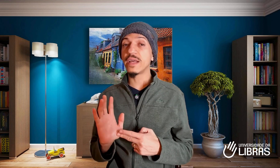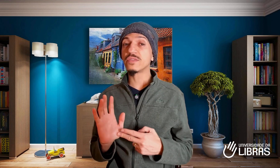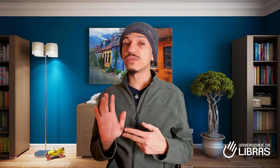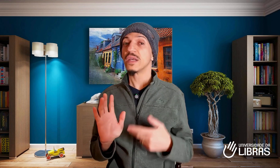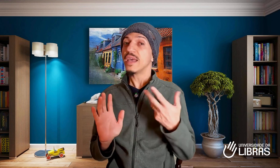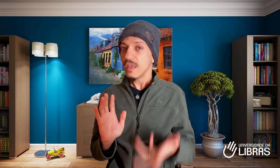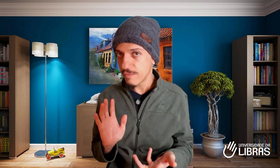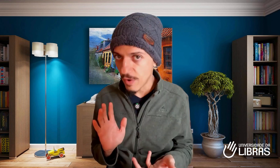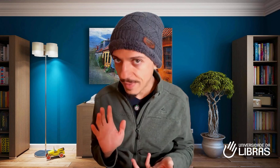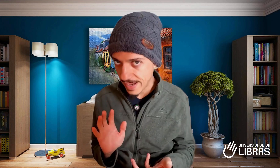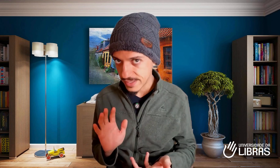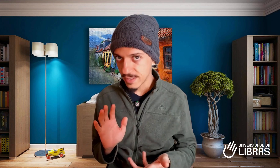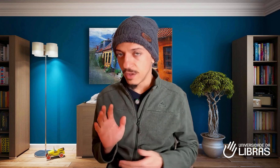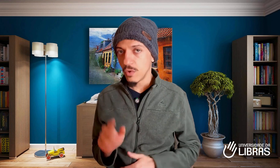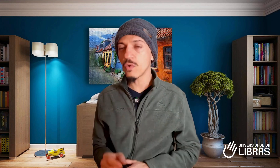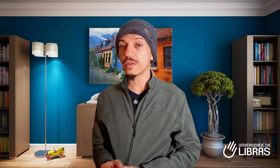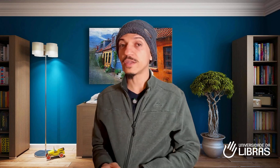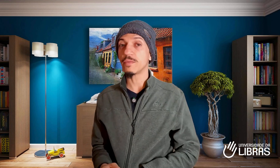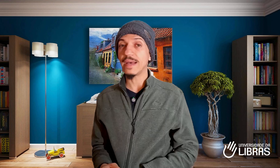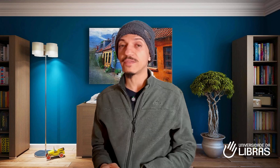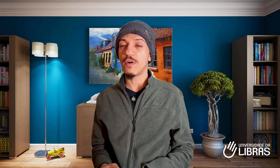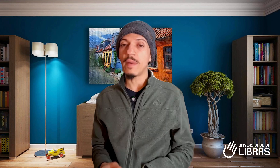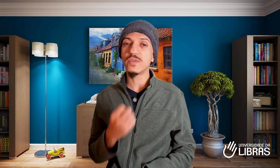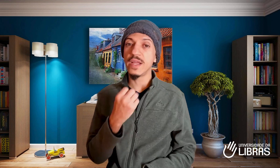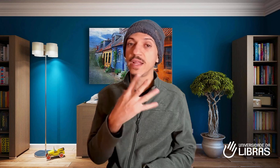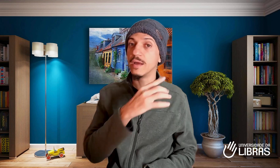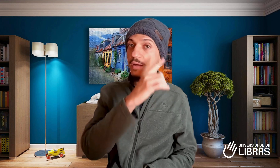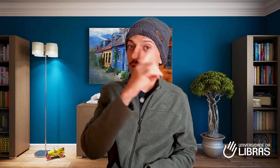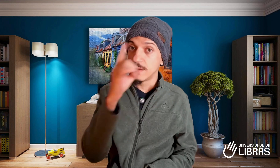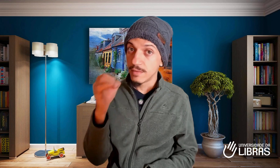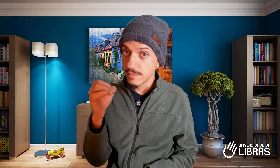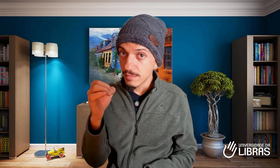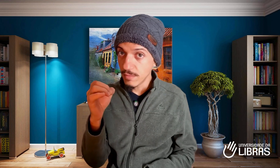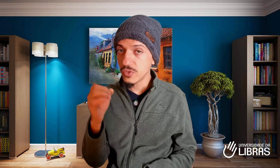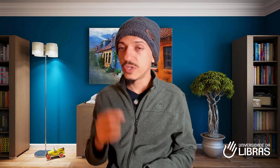contextos informais. Um contexto mais formal seria bom dia,